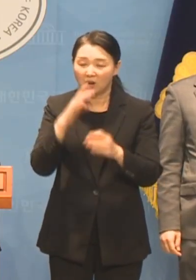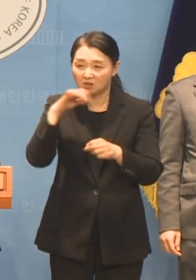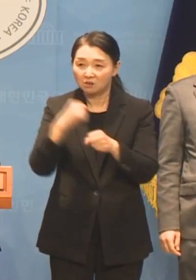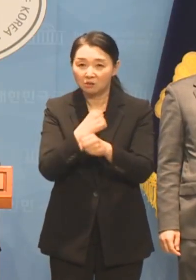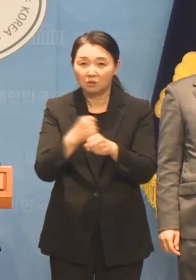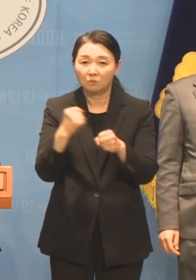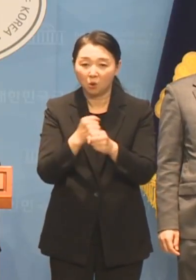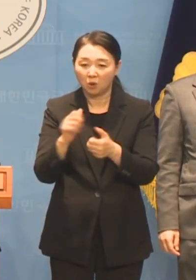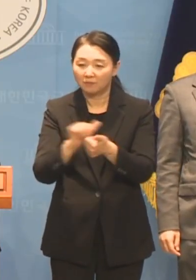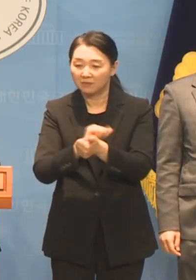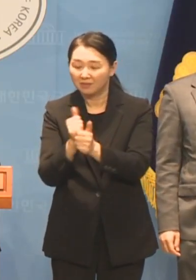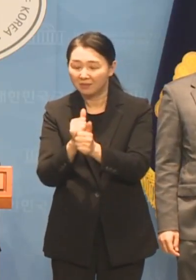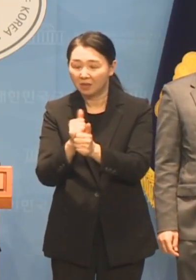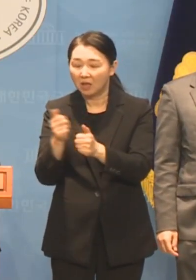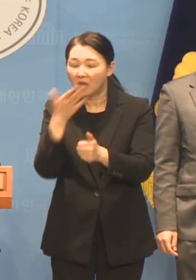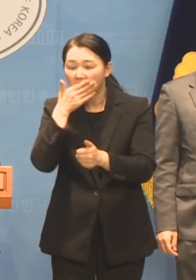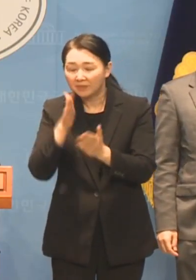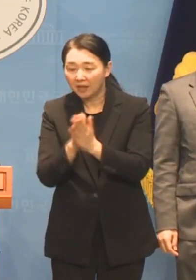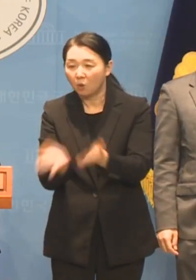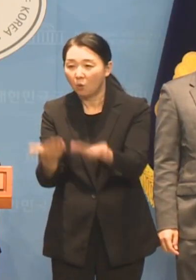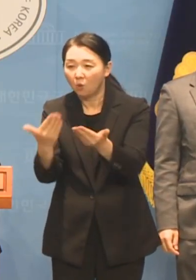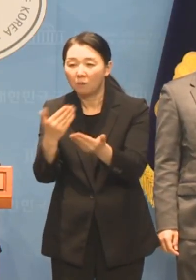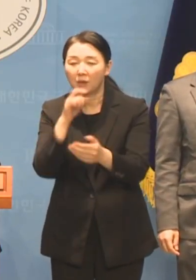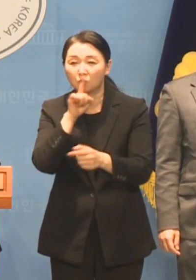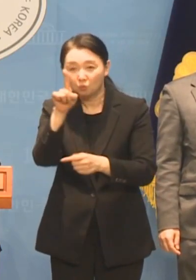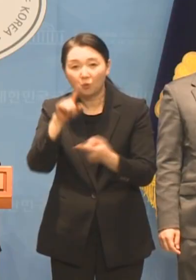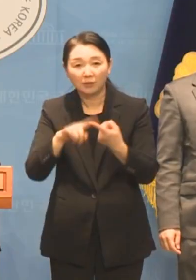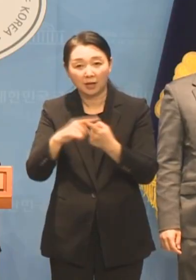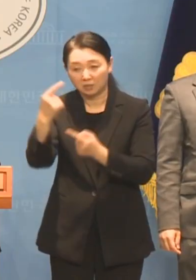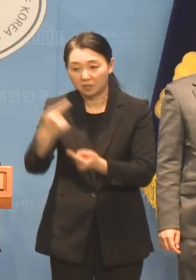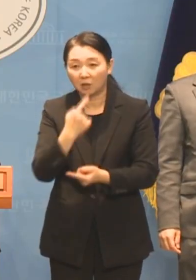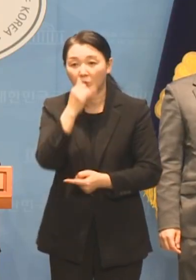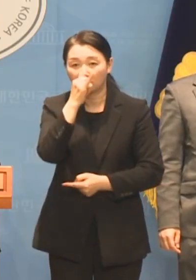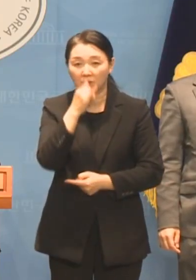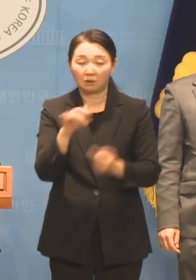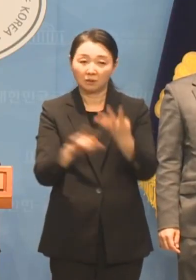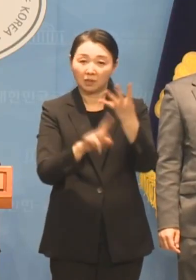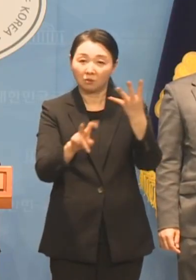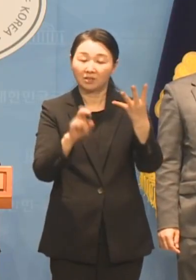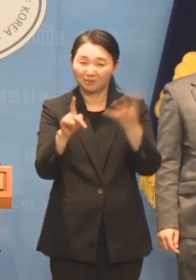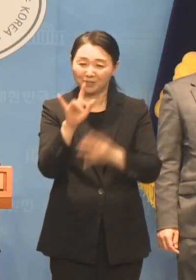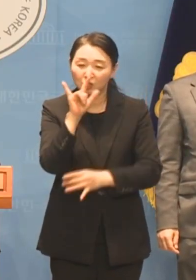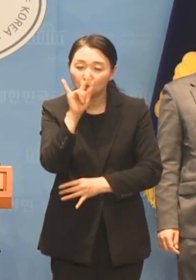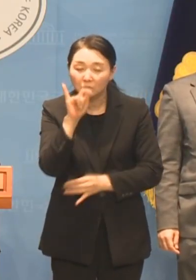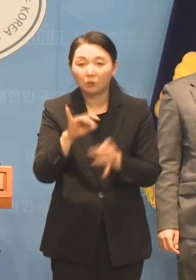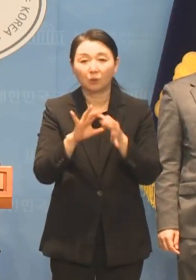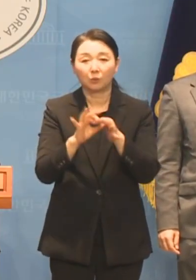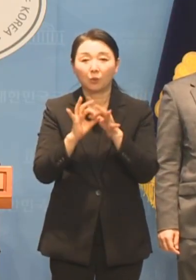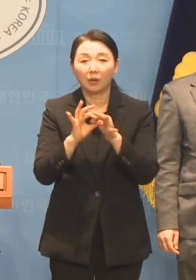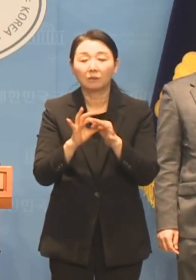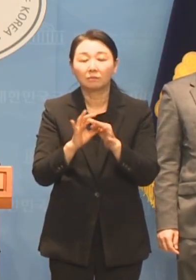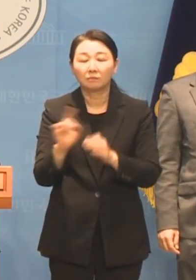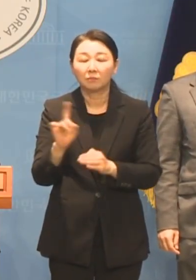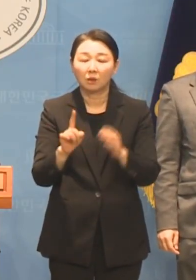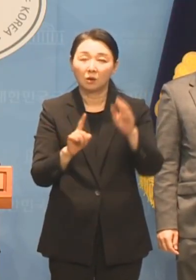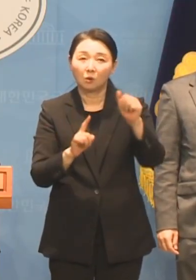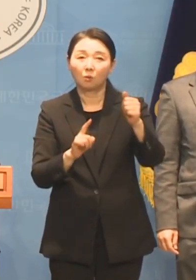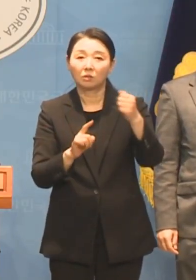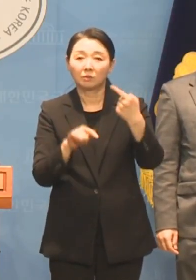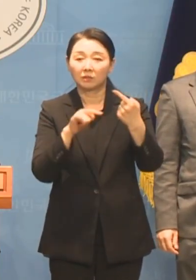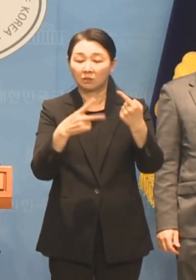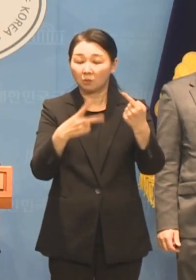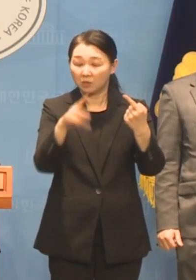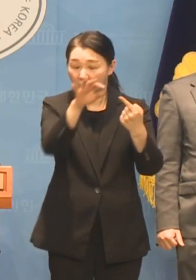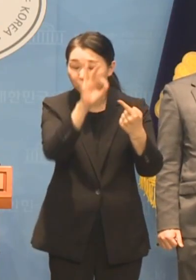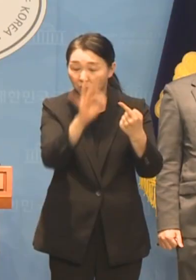음모론과 내란을 옹호하는 글의 유포에 대한 제보가 있었습니다. 4월 20일 트위터를 통해 선관위가 이미 51.2%로 민주당